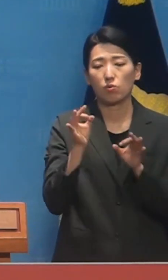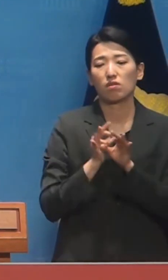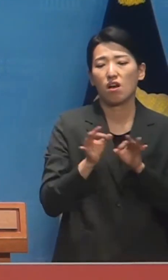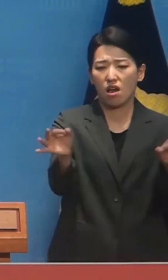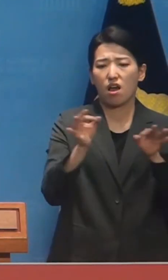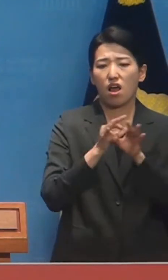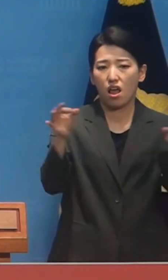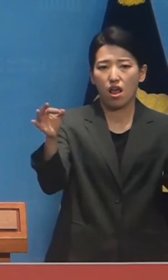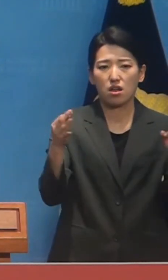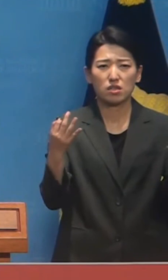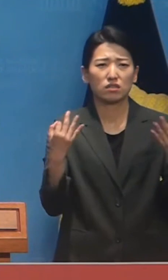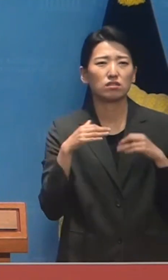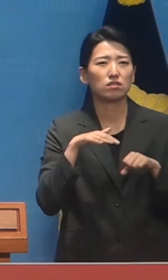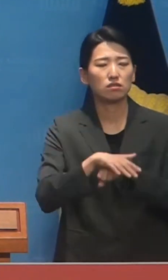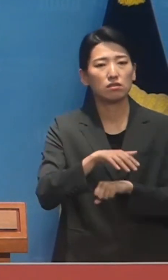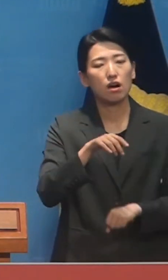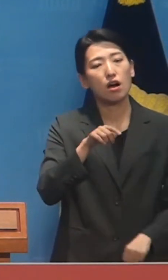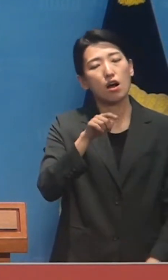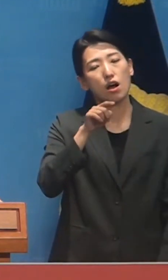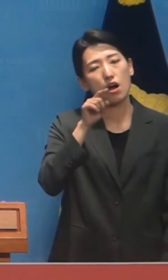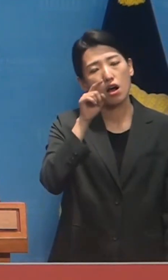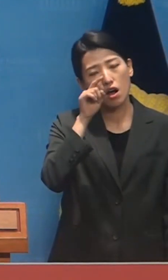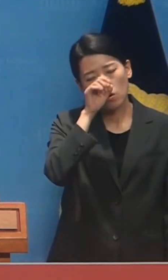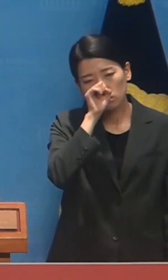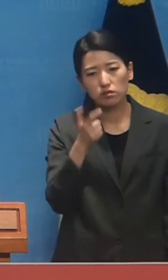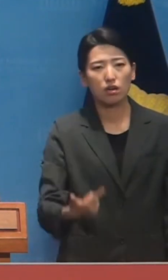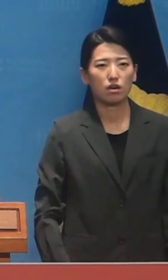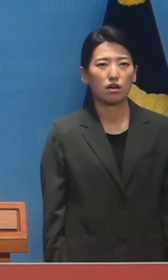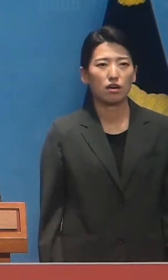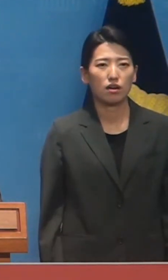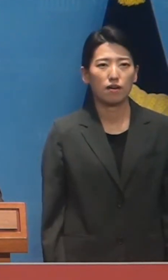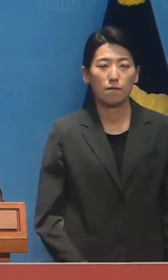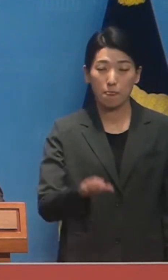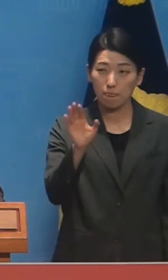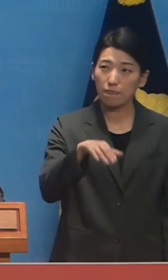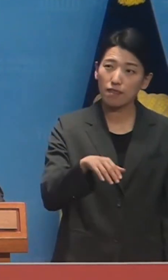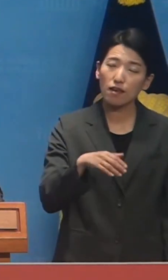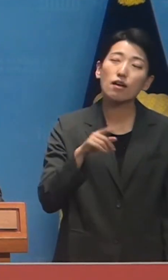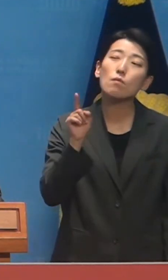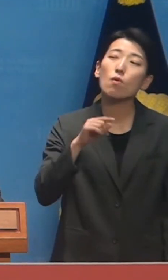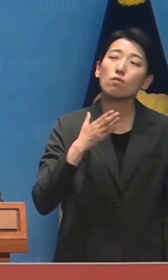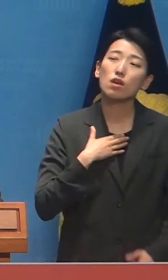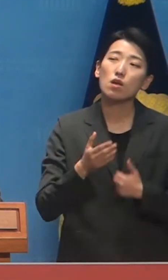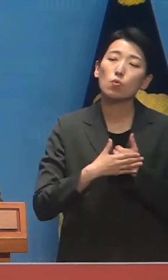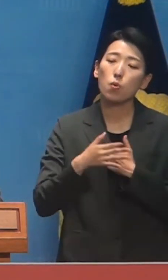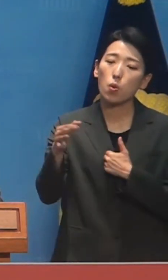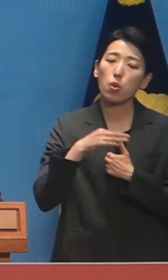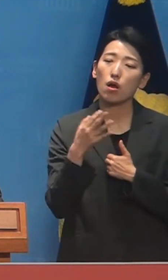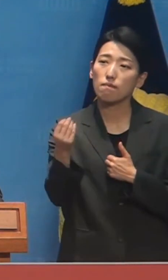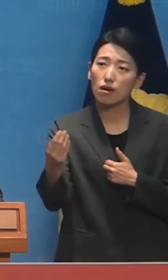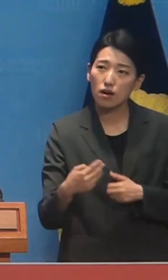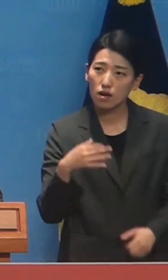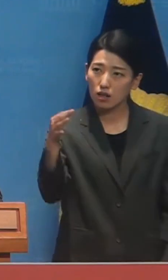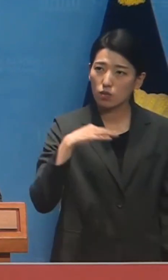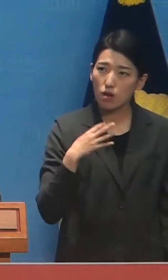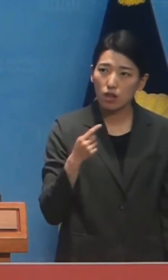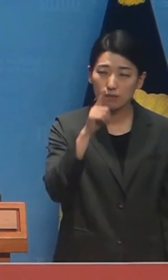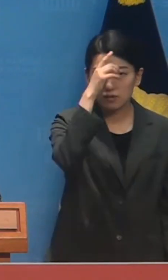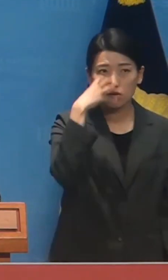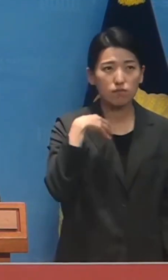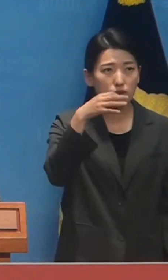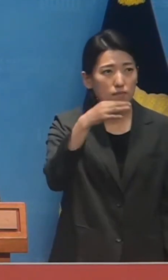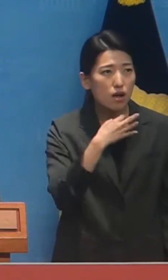정책의 기준이 얼마나 남느냐, 누가 더 줄 수 있느냐에 맞춰지고 있고, 국민의